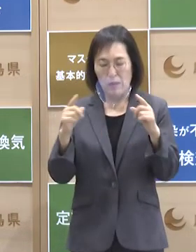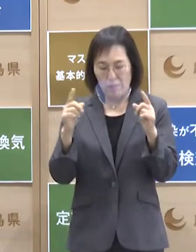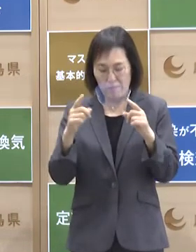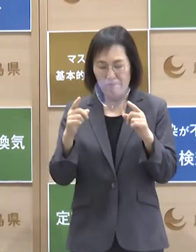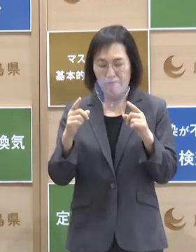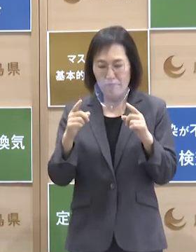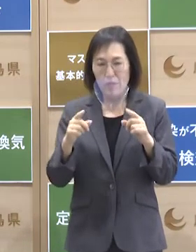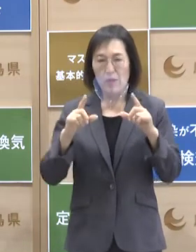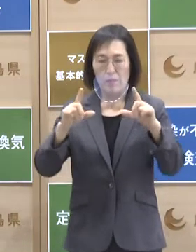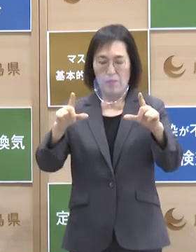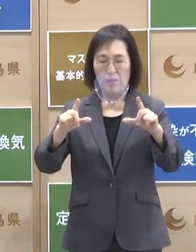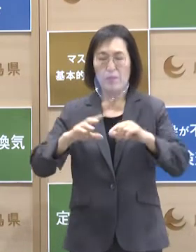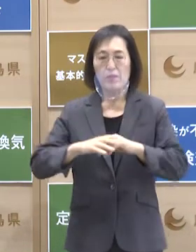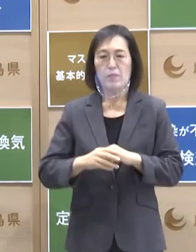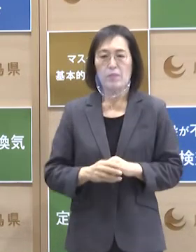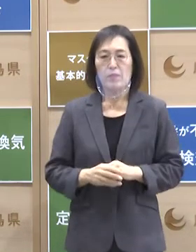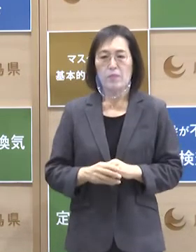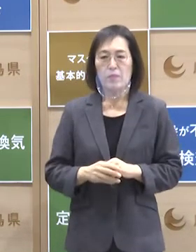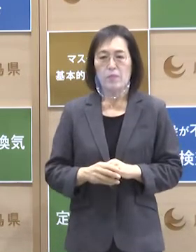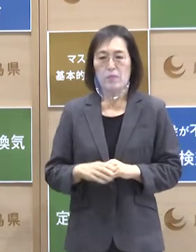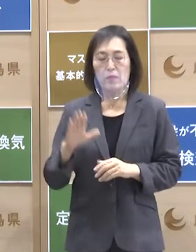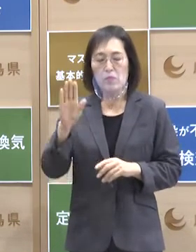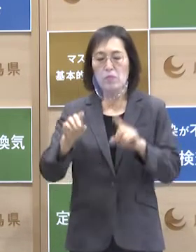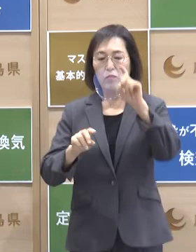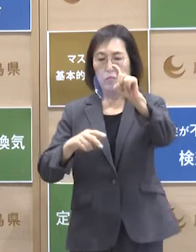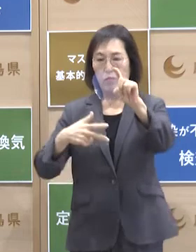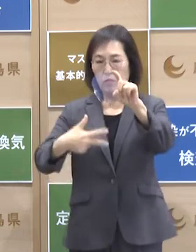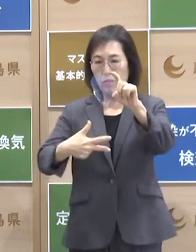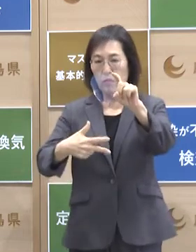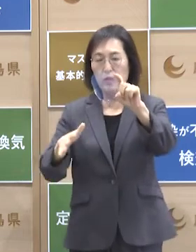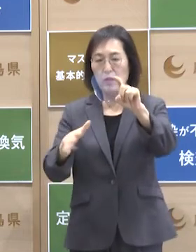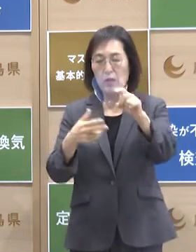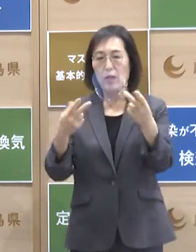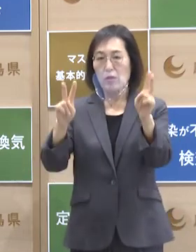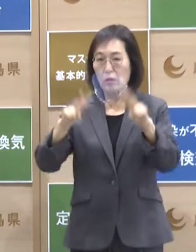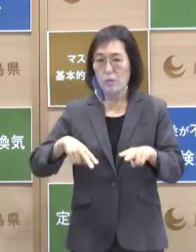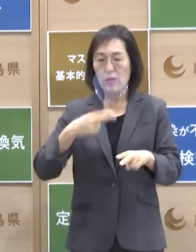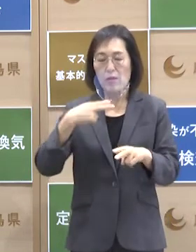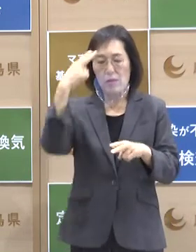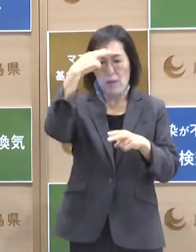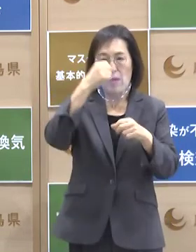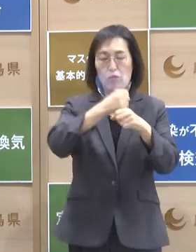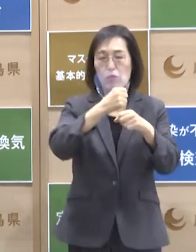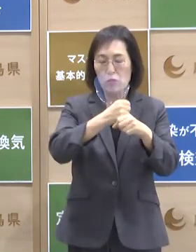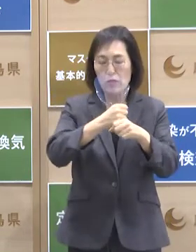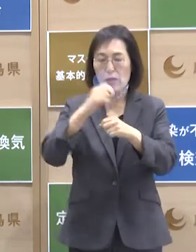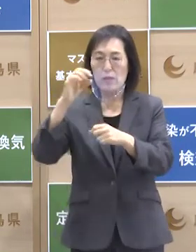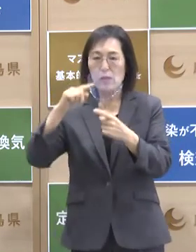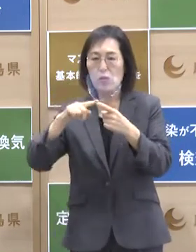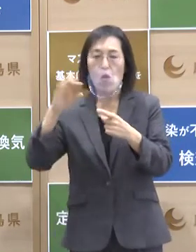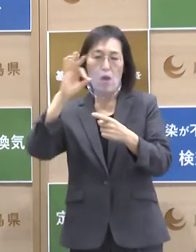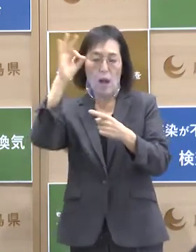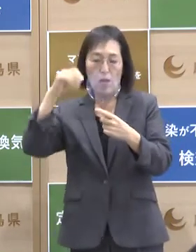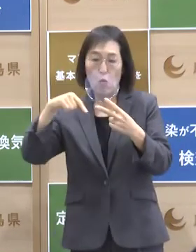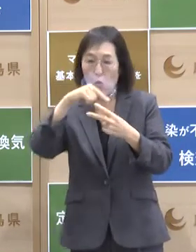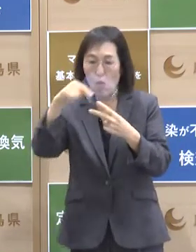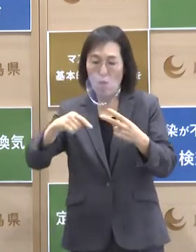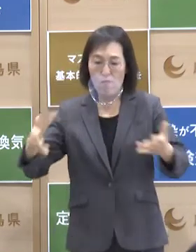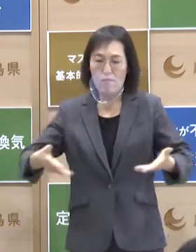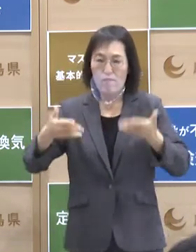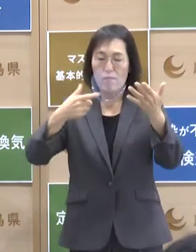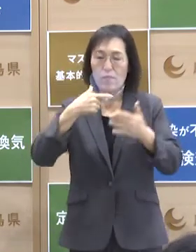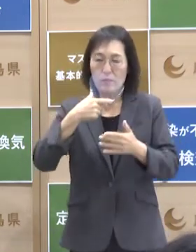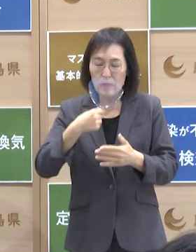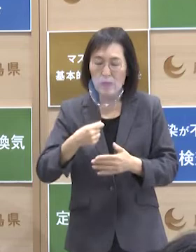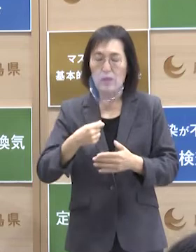います。これは10月7日から広島の酒造りと観光を盛り上げるために開